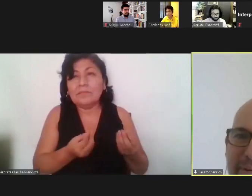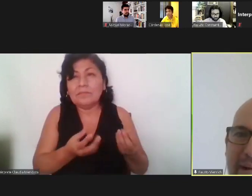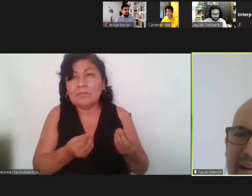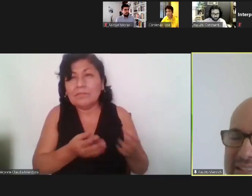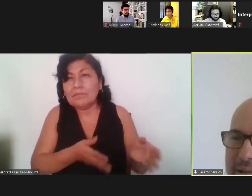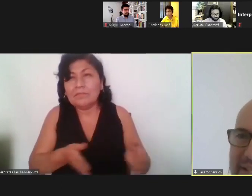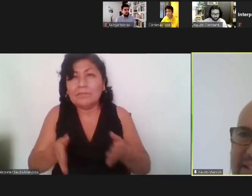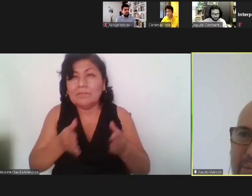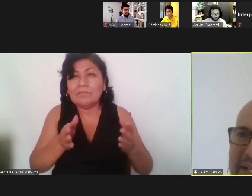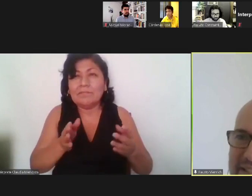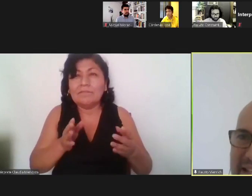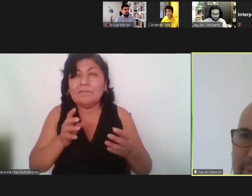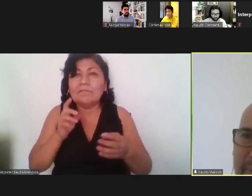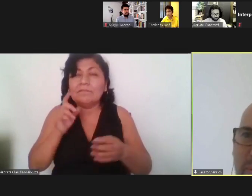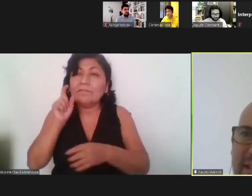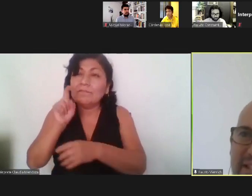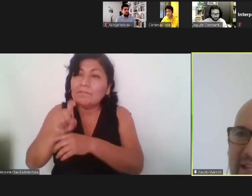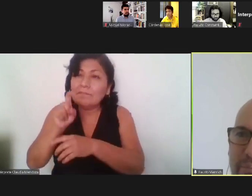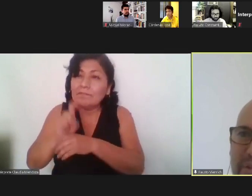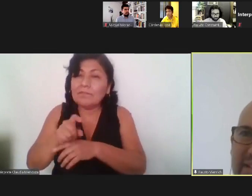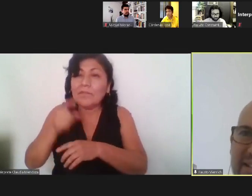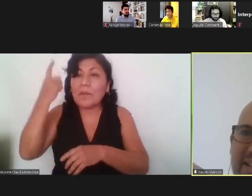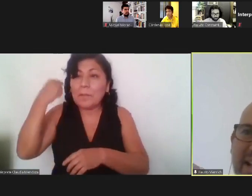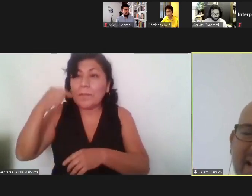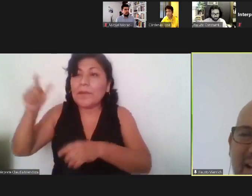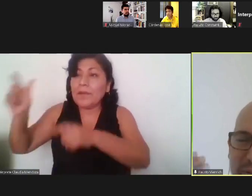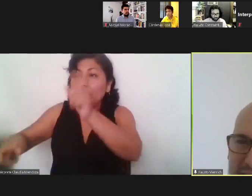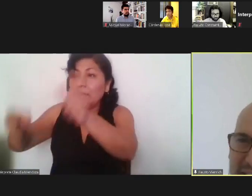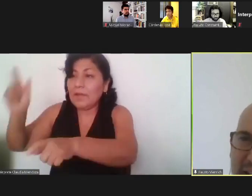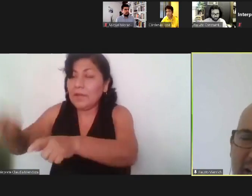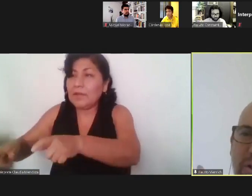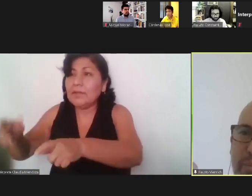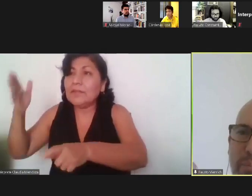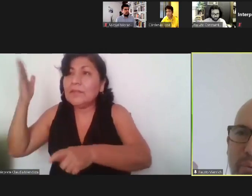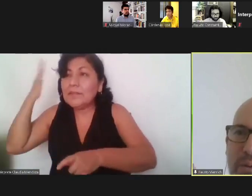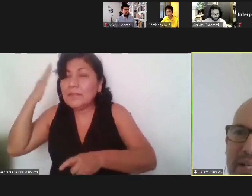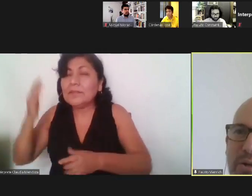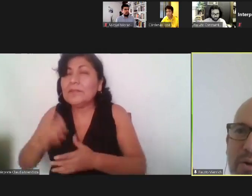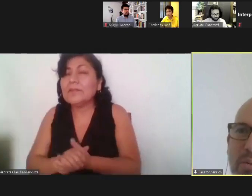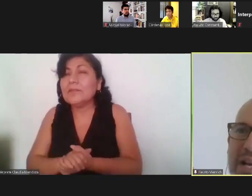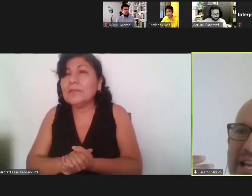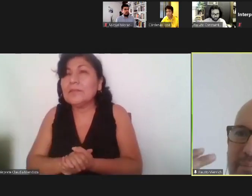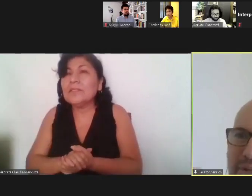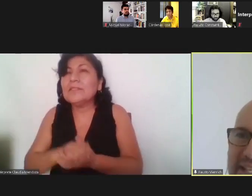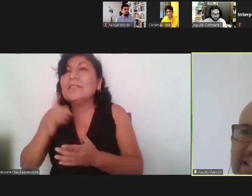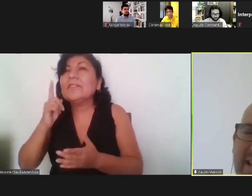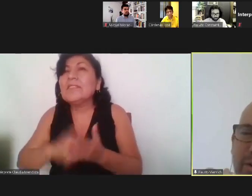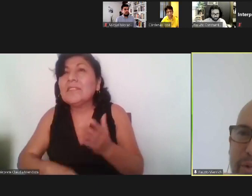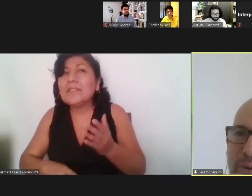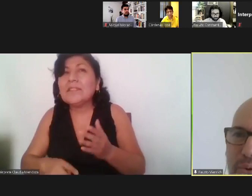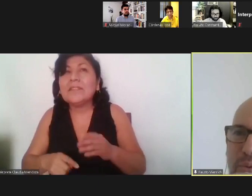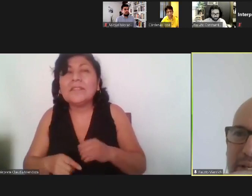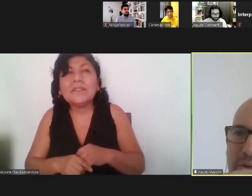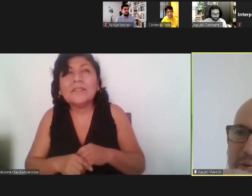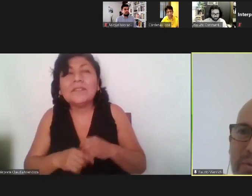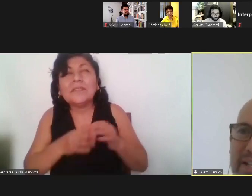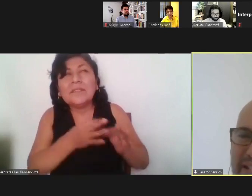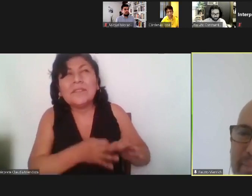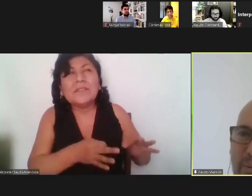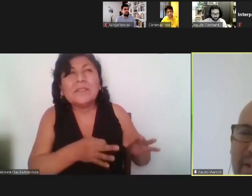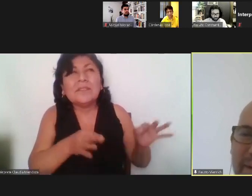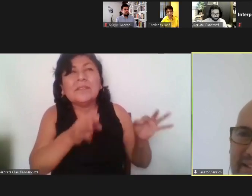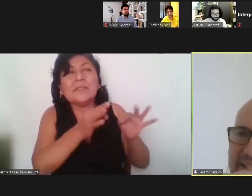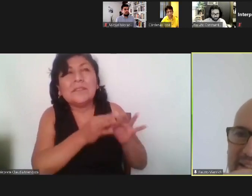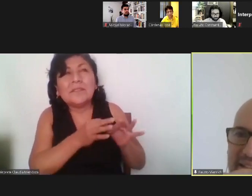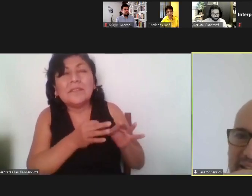público sepa, a través de una serie de preguntas y respuestas, en qué consiste el dominio público, cuál es la importancia del dominio público, y una